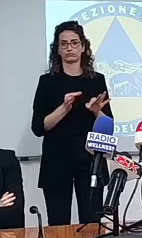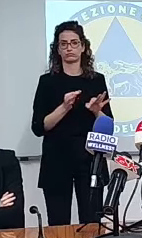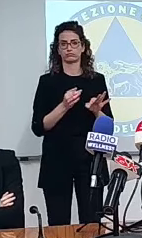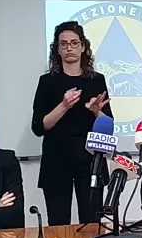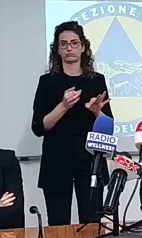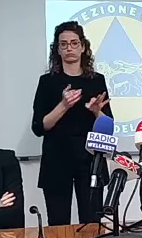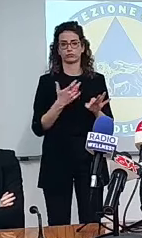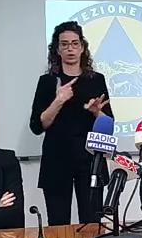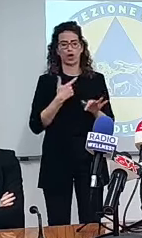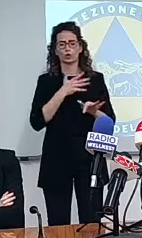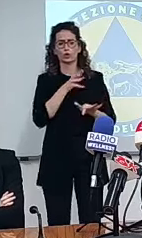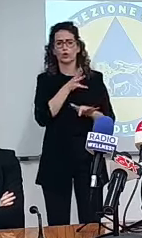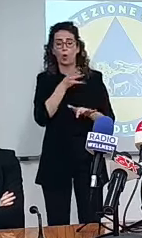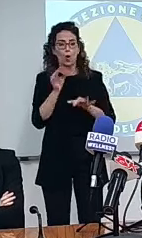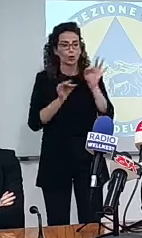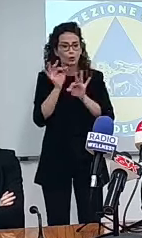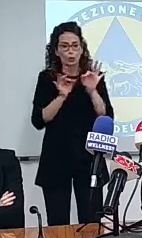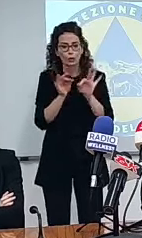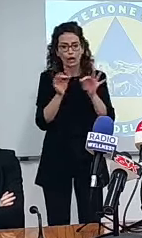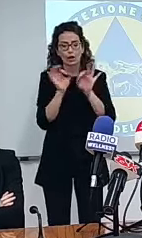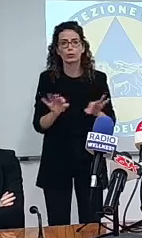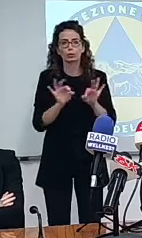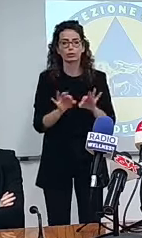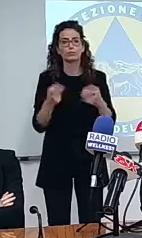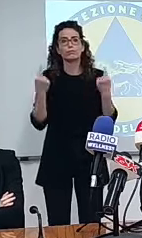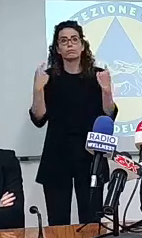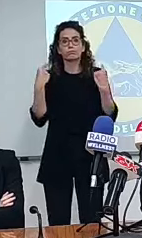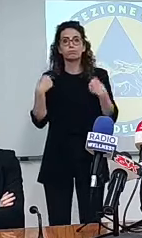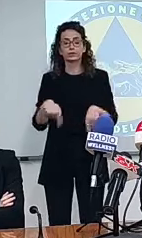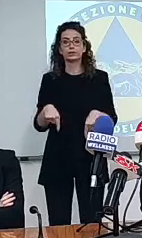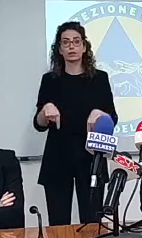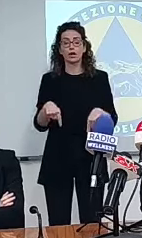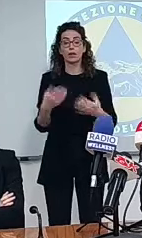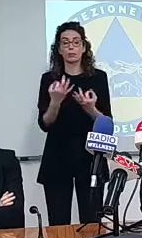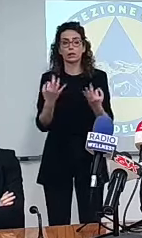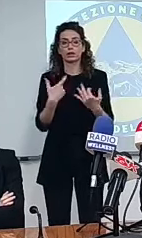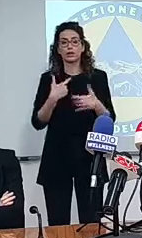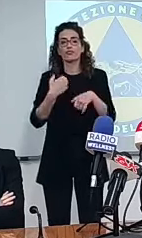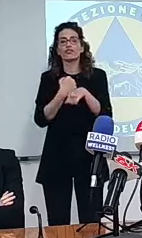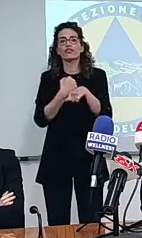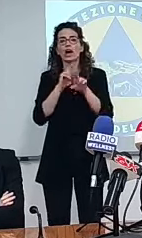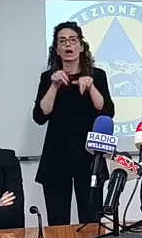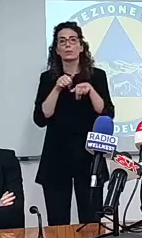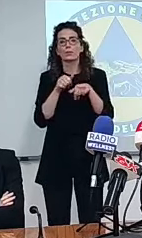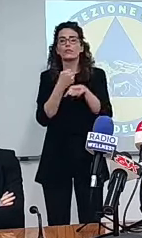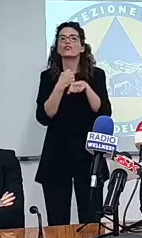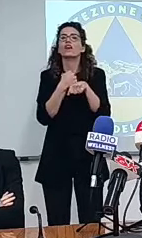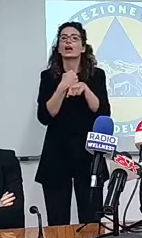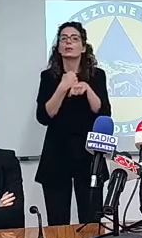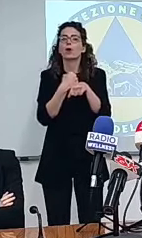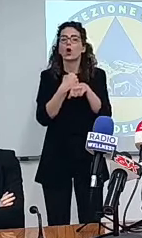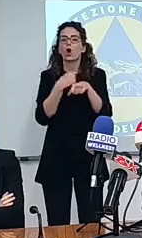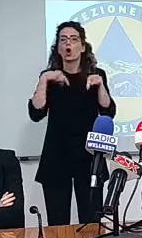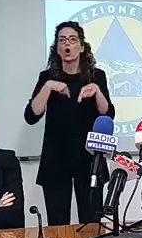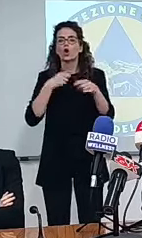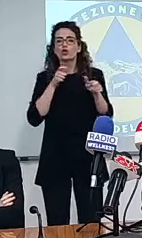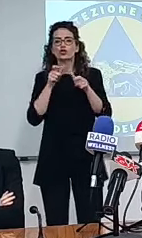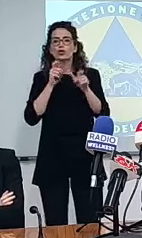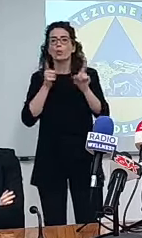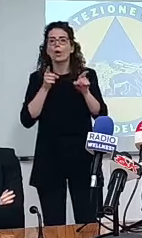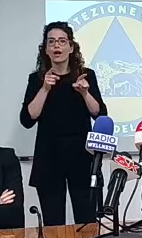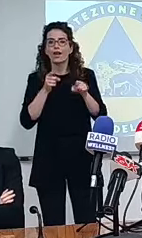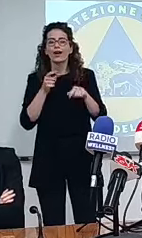saremmo tutti lì a curarti. Ecco, bene, il farmaco che oggi è oggetto di questa discussione si chiama vaccino, il vaccino è un